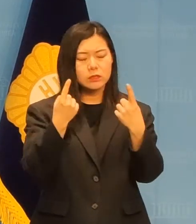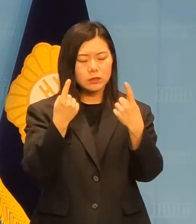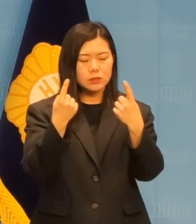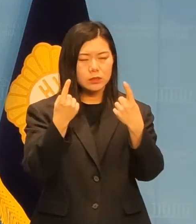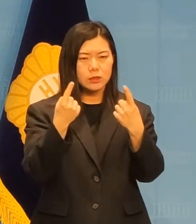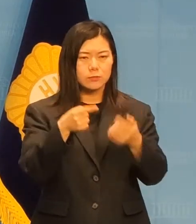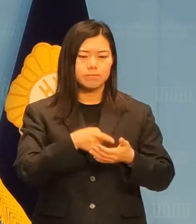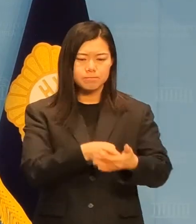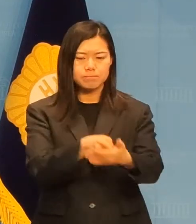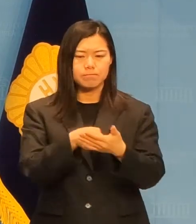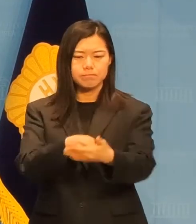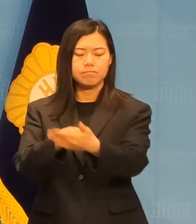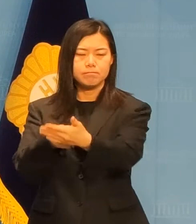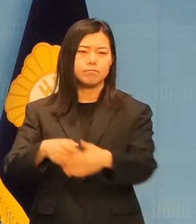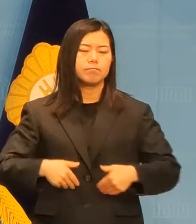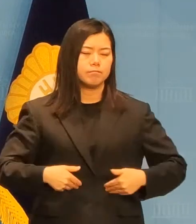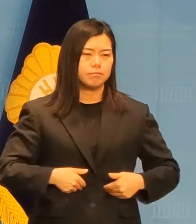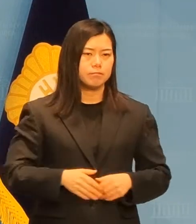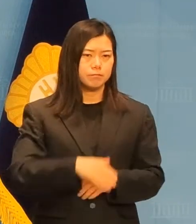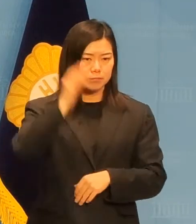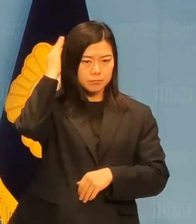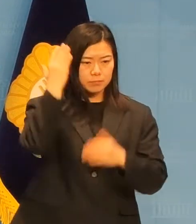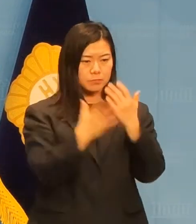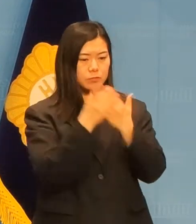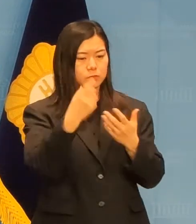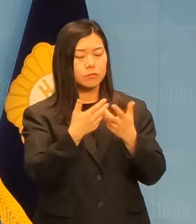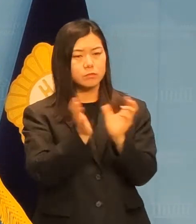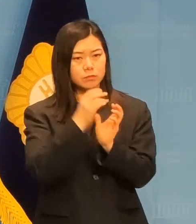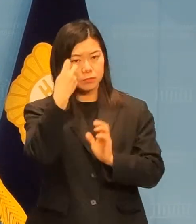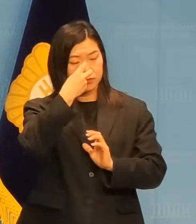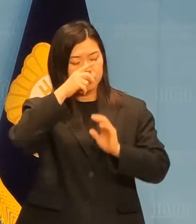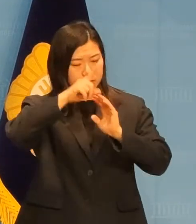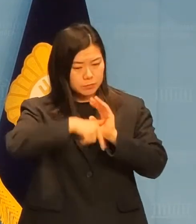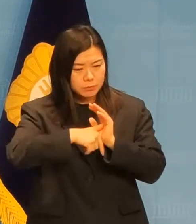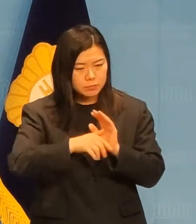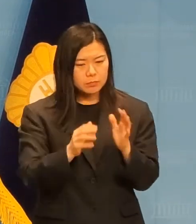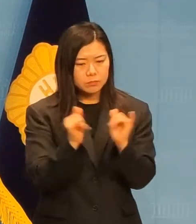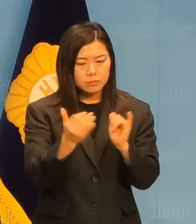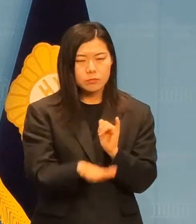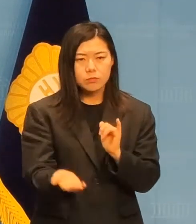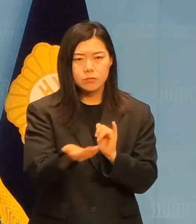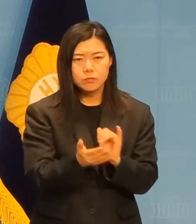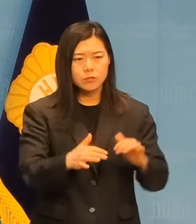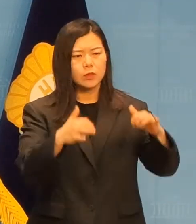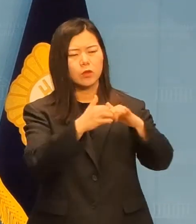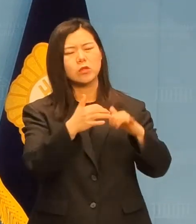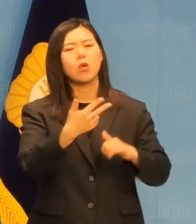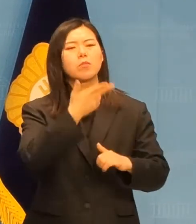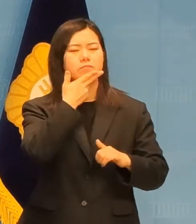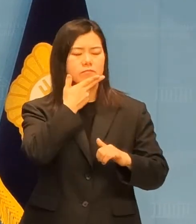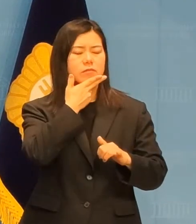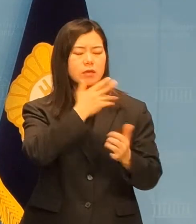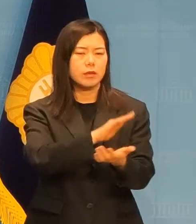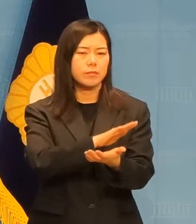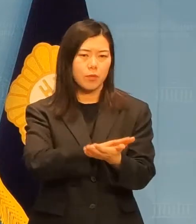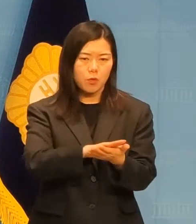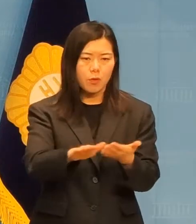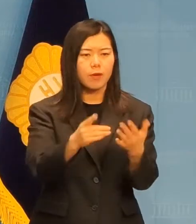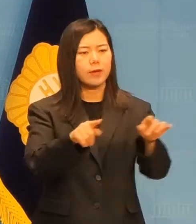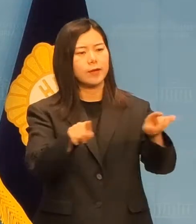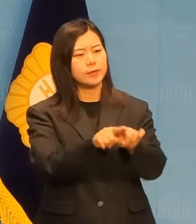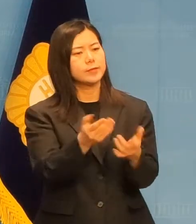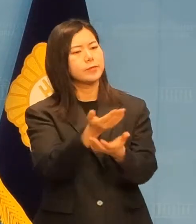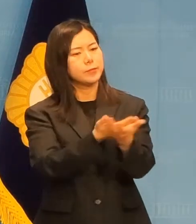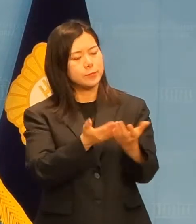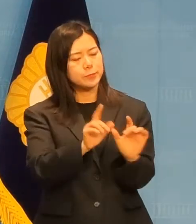합니다. 최근 통일부 여론조사에서도 국민 대다수는 전쟁 없는 평화와 공존을